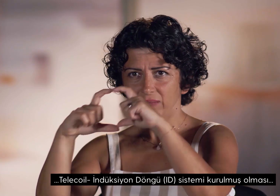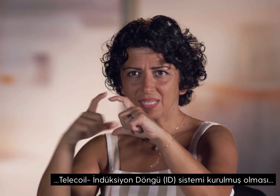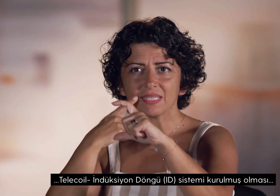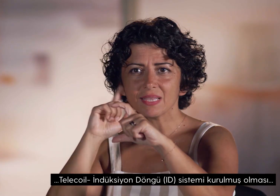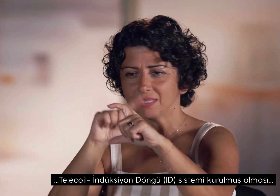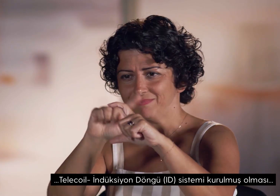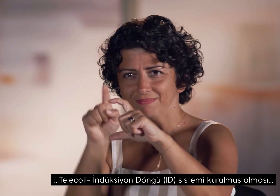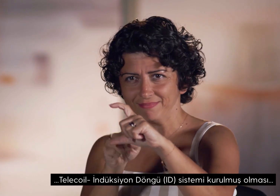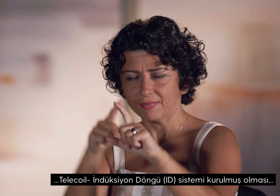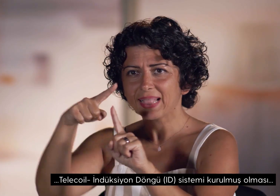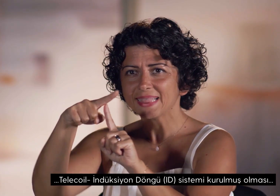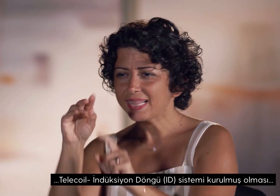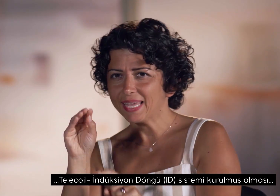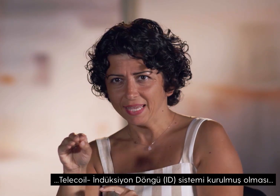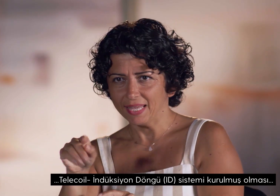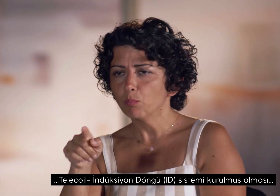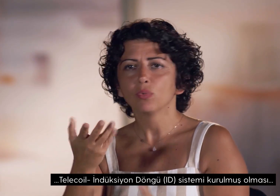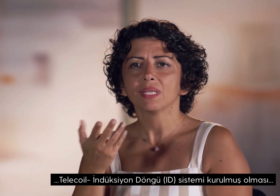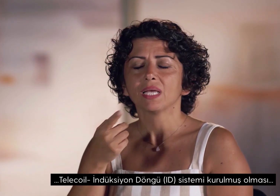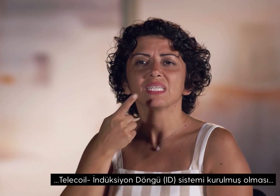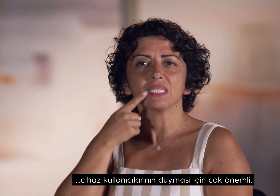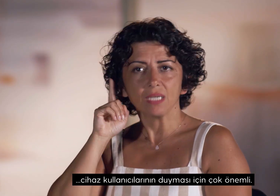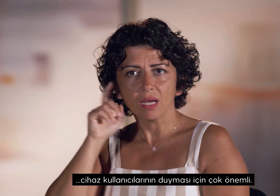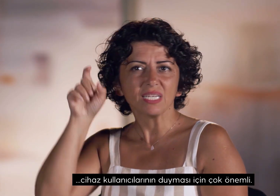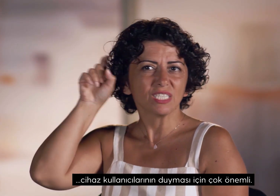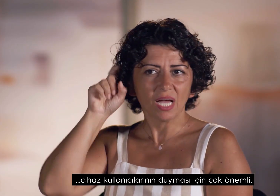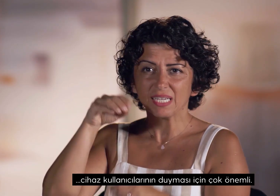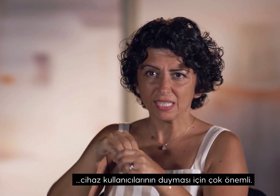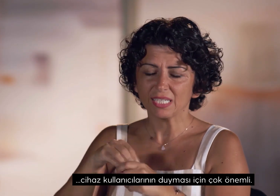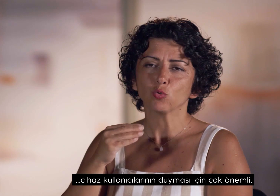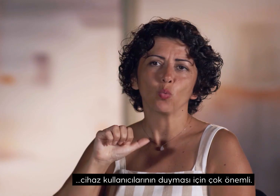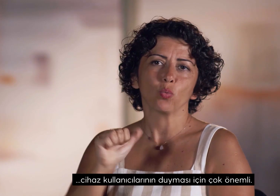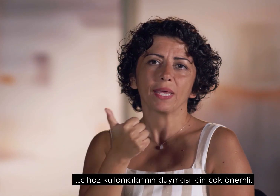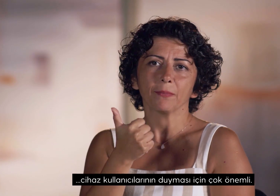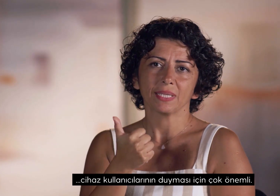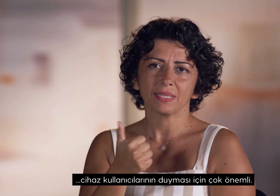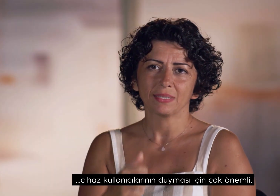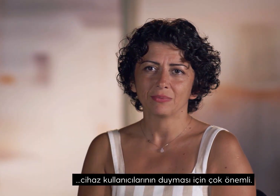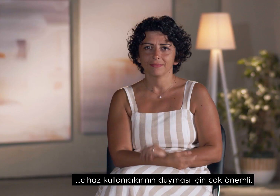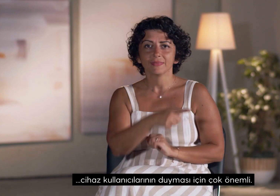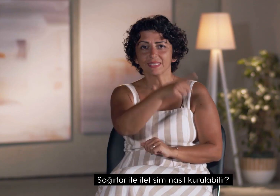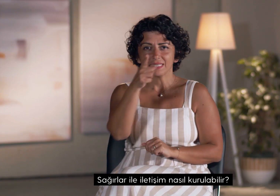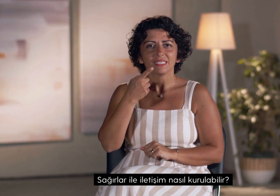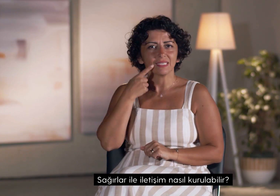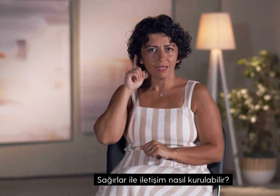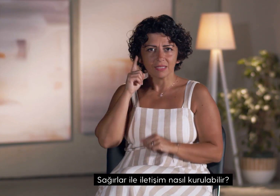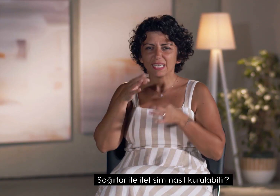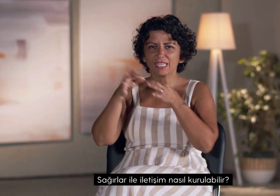döngü ID sistemi kurulmuş olması cihaz kullanıcılarının duyması için çok önemli. Sağırlar ile iletişim